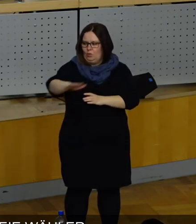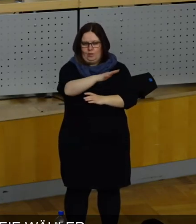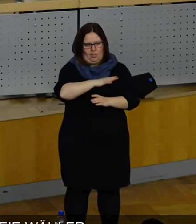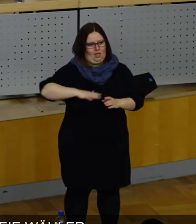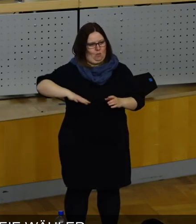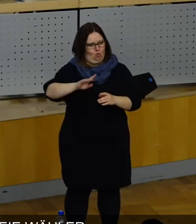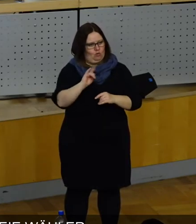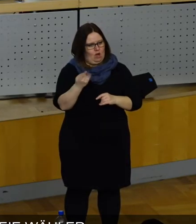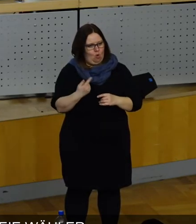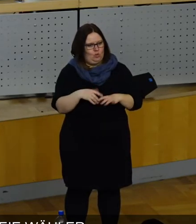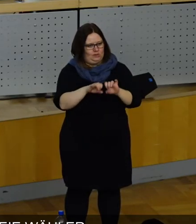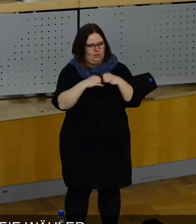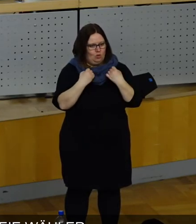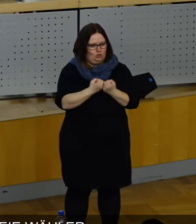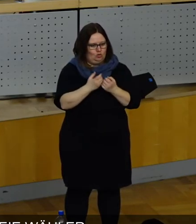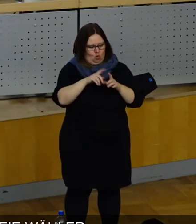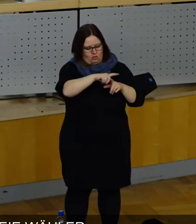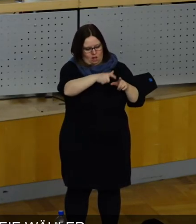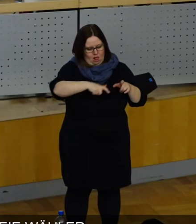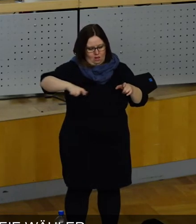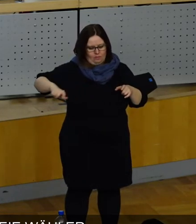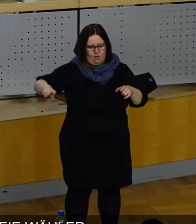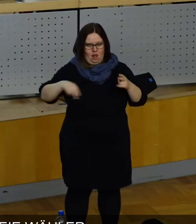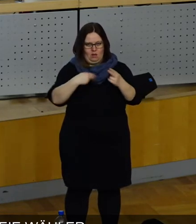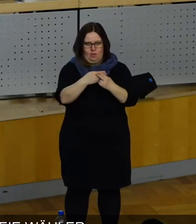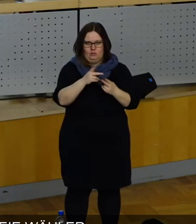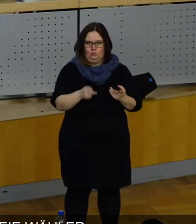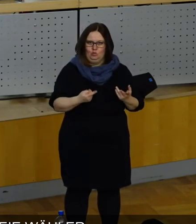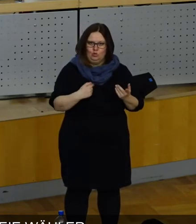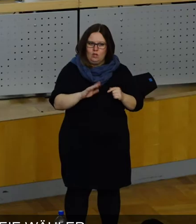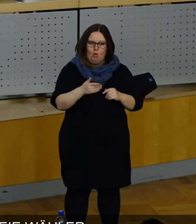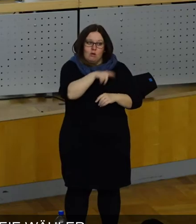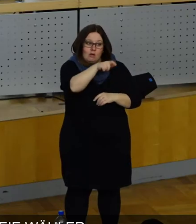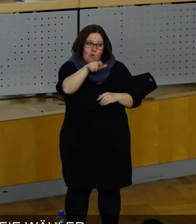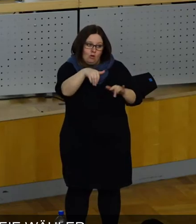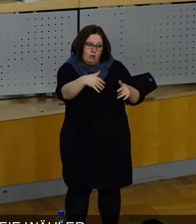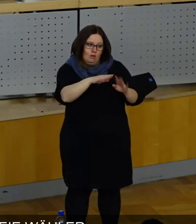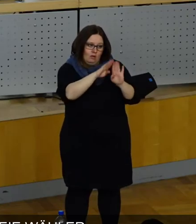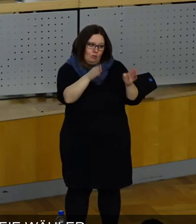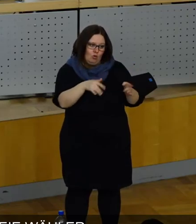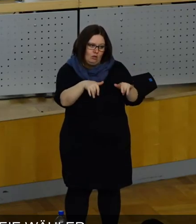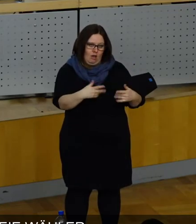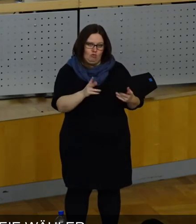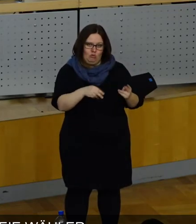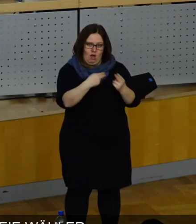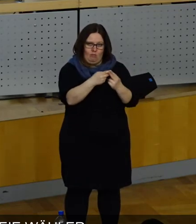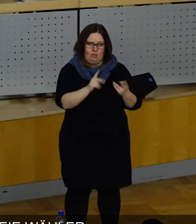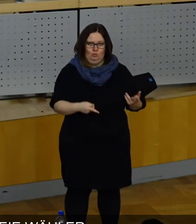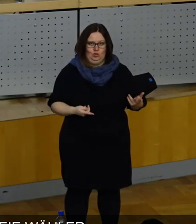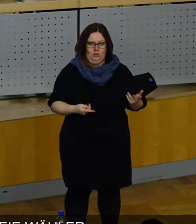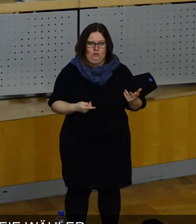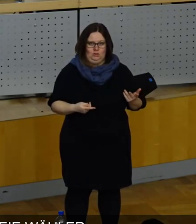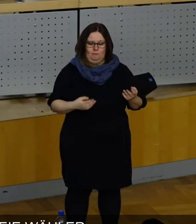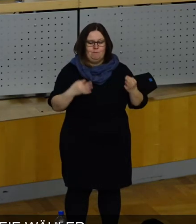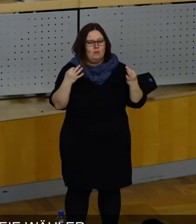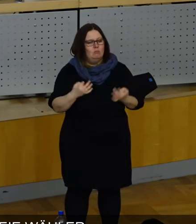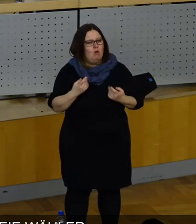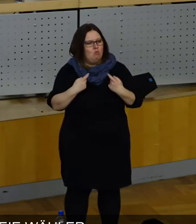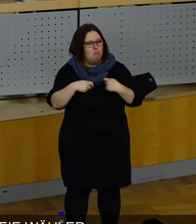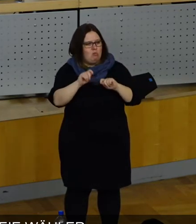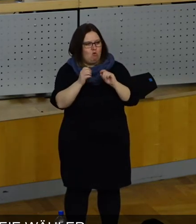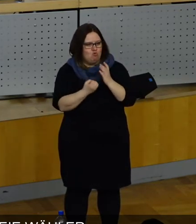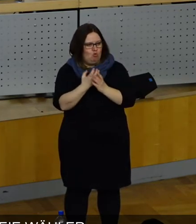ebenso wie auf die Lage im Elbtal einlässt und auf vorhandene Gebäude. Wir brauchen eine Baukultur, die sich